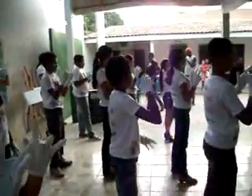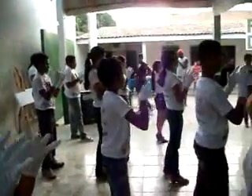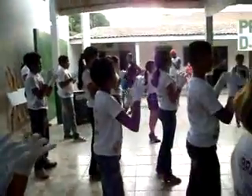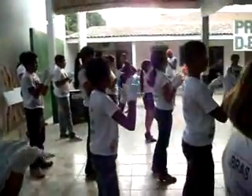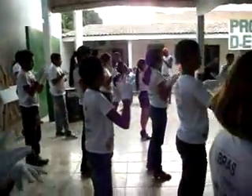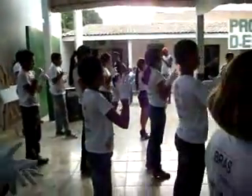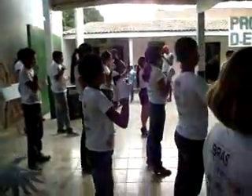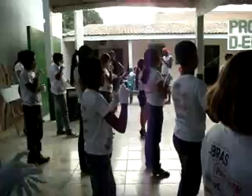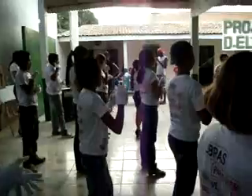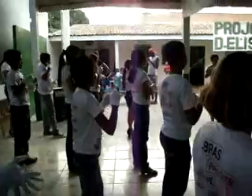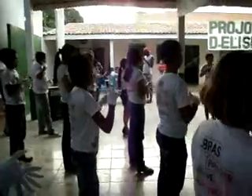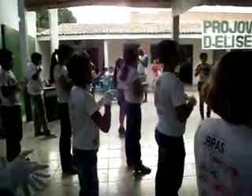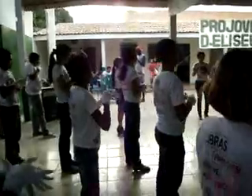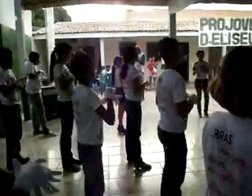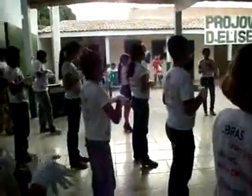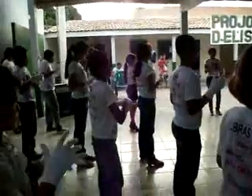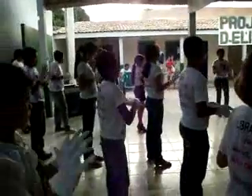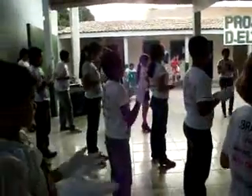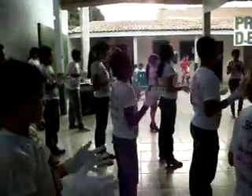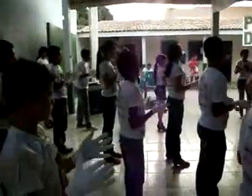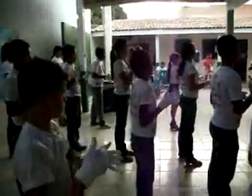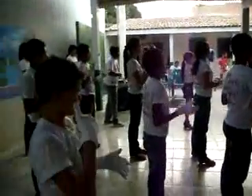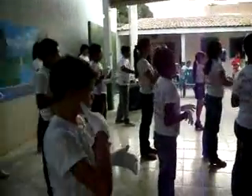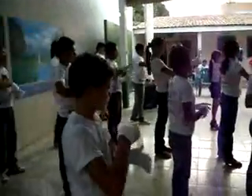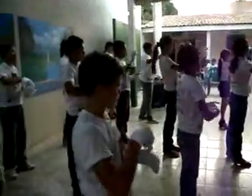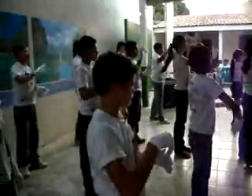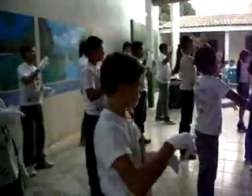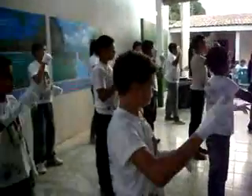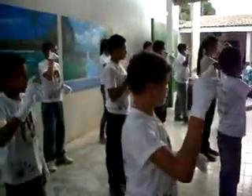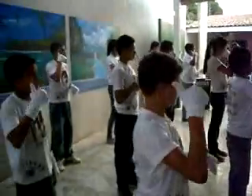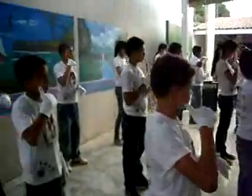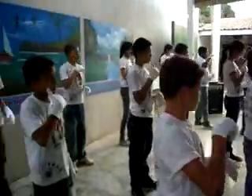e eu vamos lá é mesmo que eu